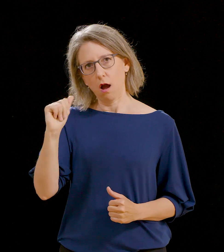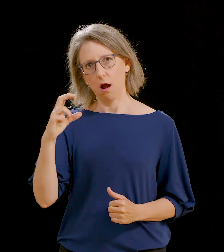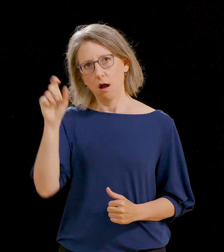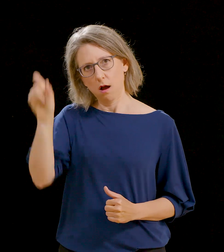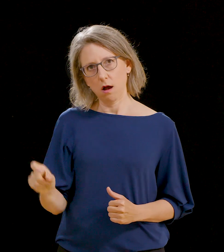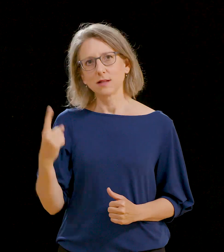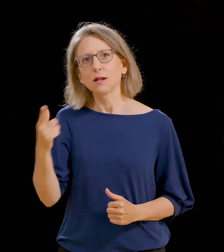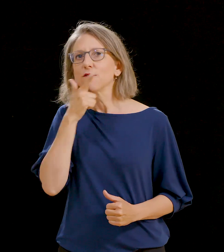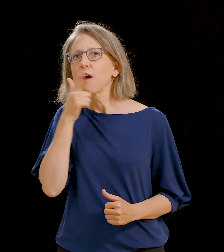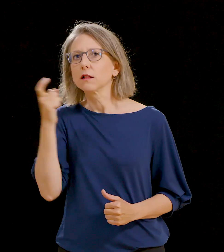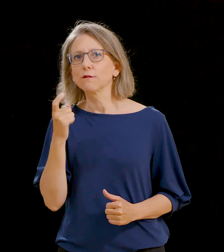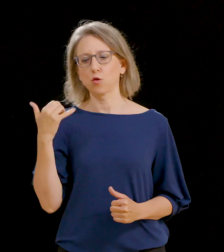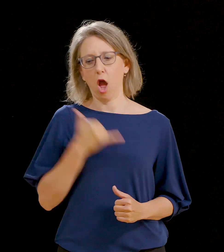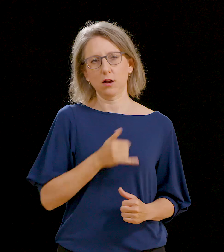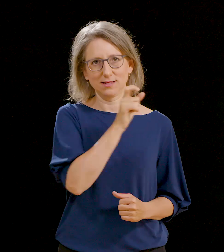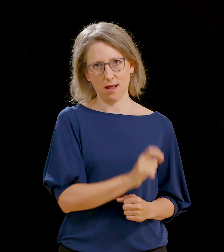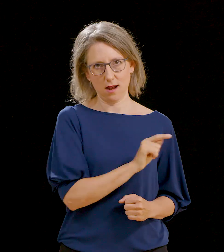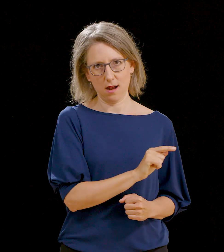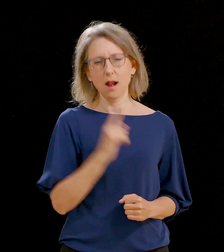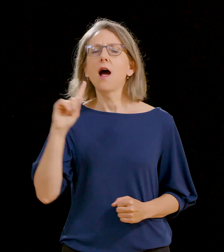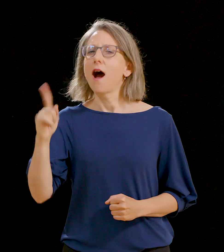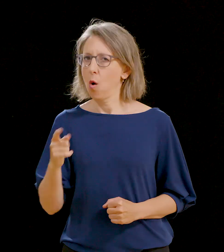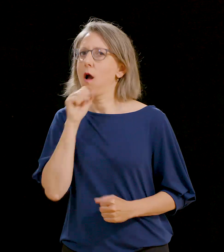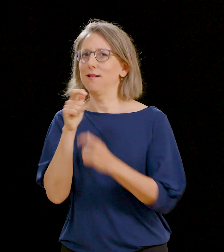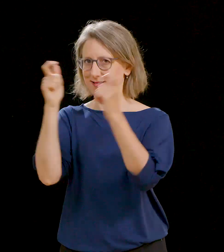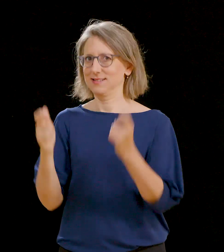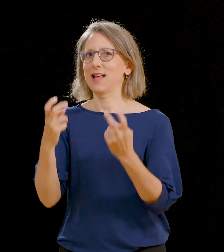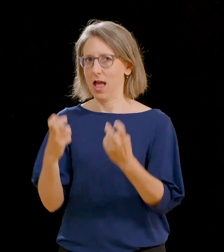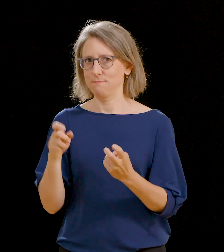Otto ist Axels Vater. Auch er lebt im Altersheim.